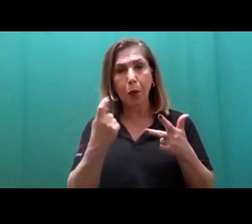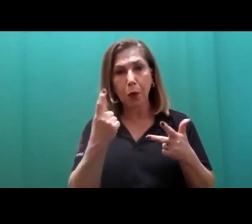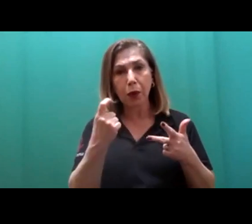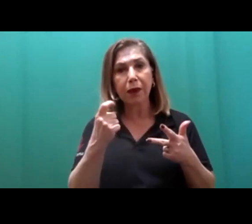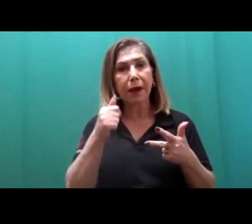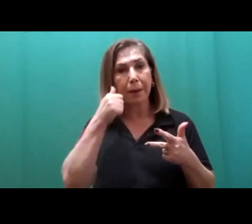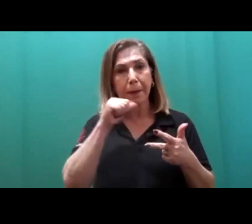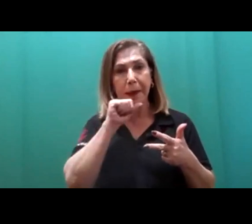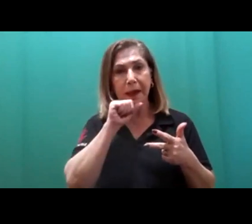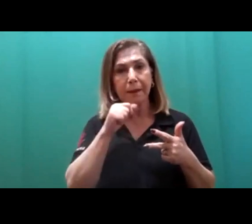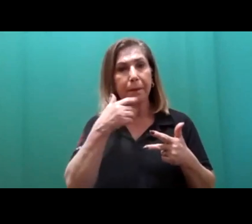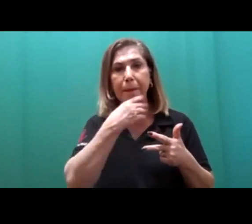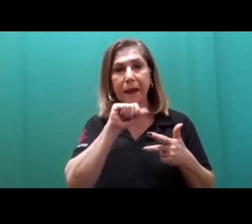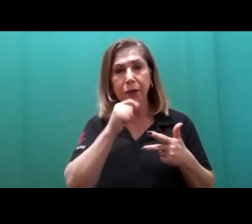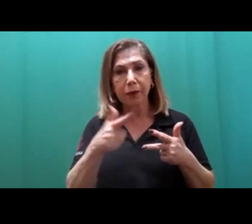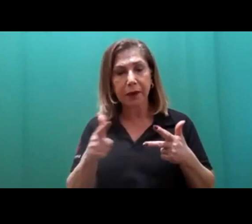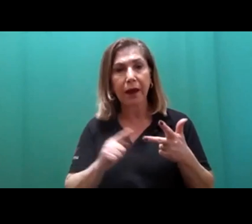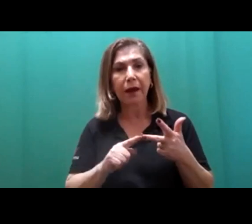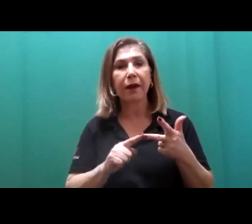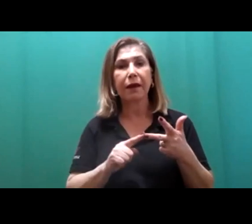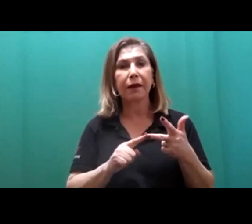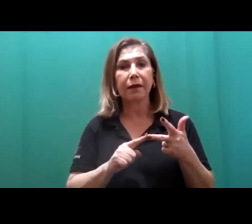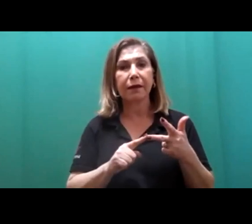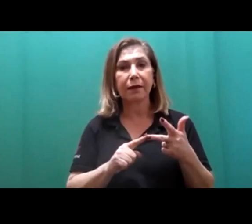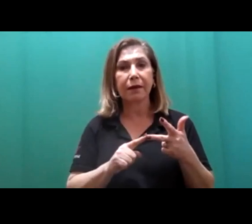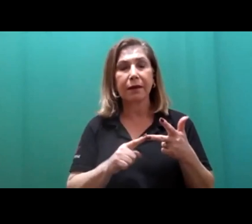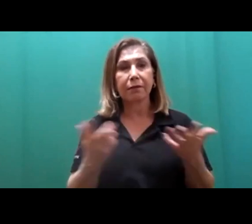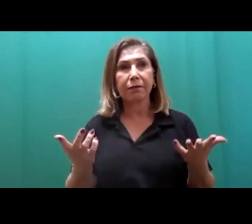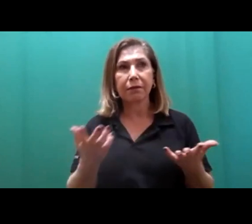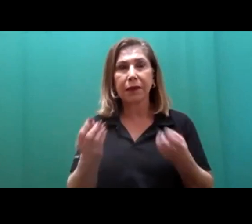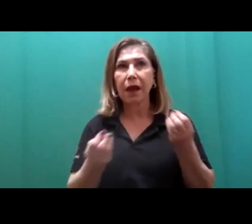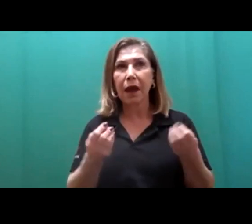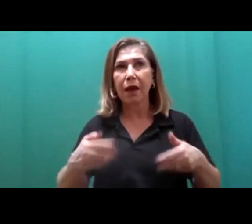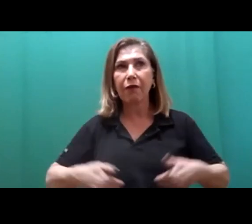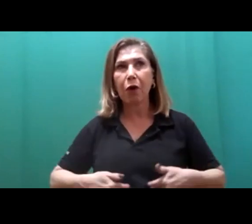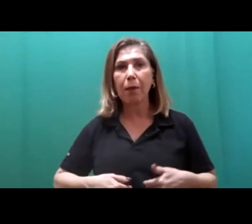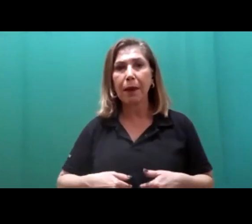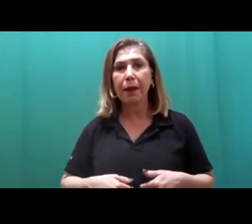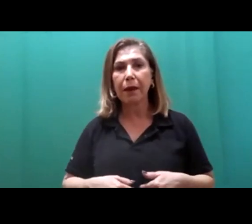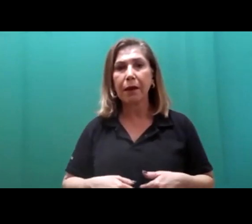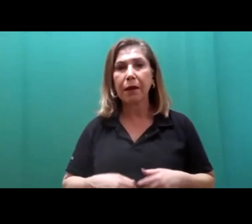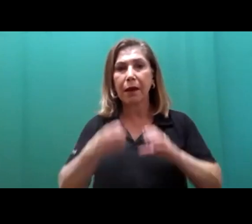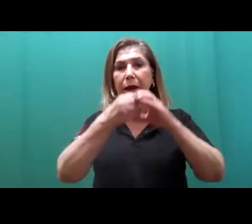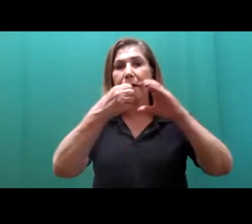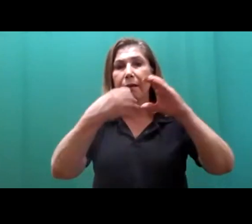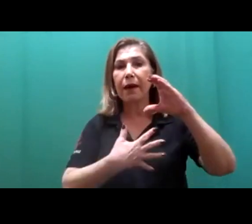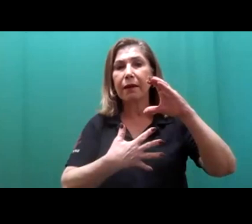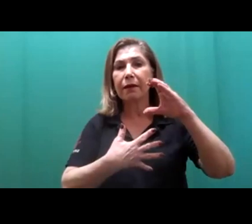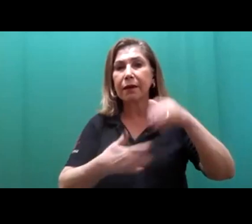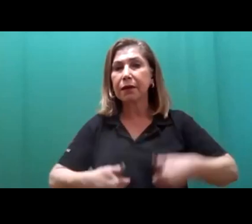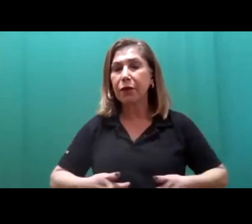Então, existe uma cara de quem passa fome. E aí, quando a gente diz assim, a alimentação é um direito universal, não